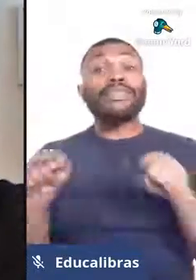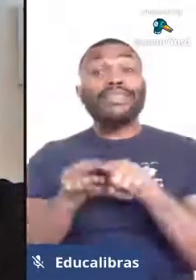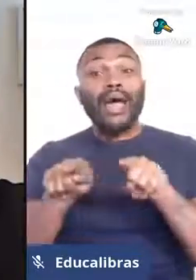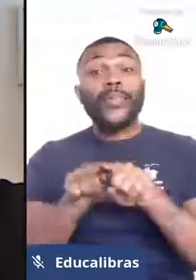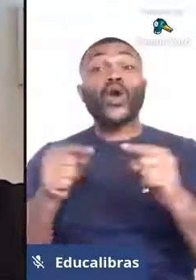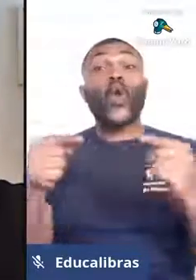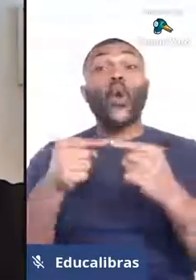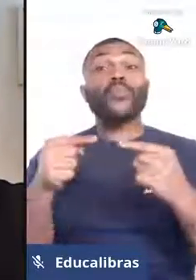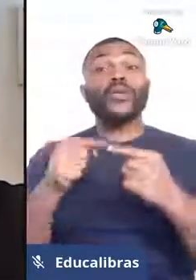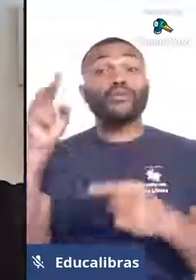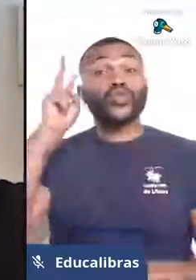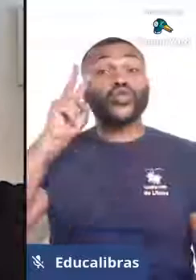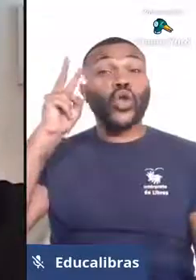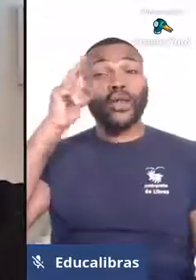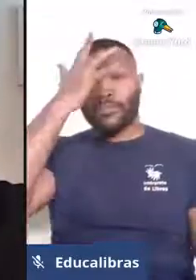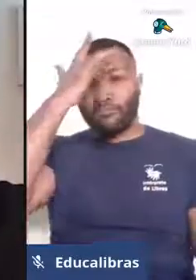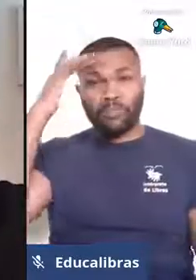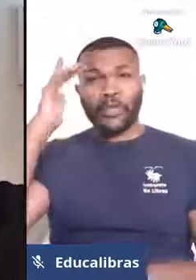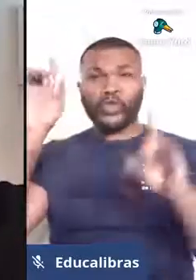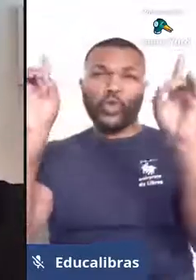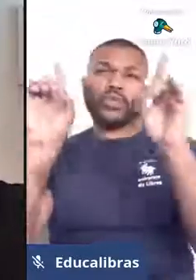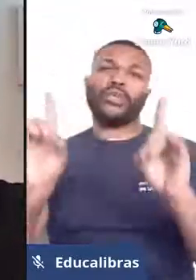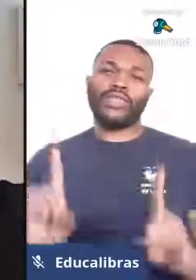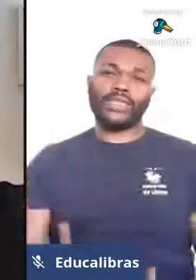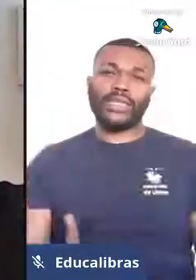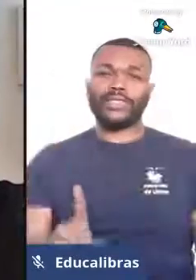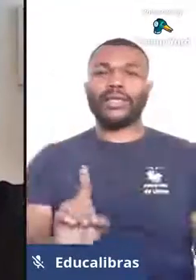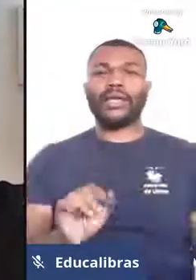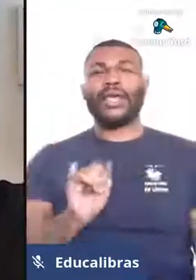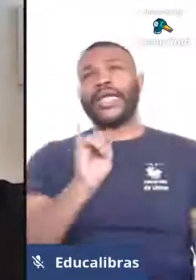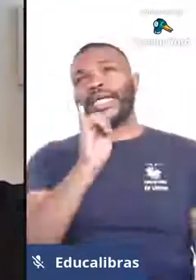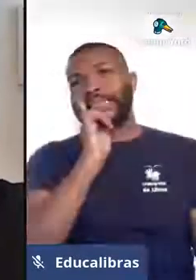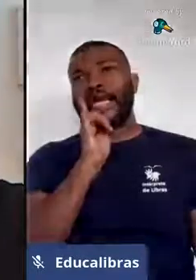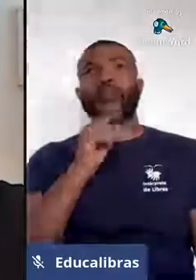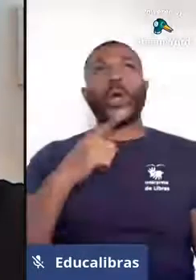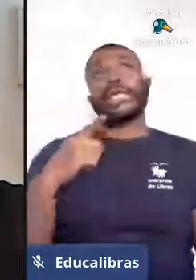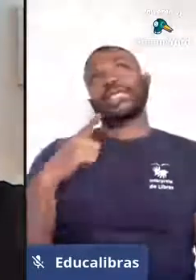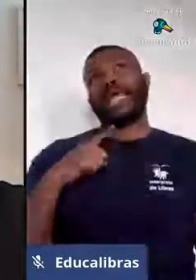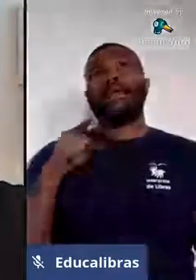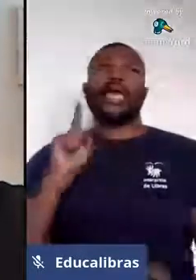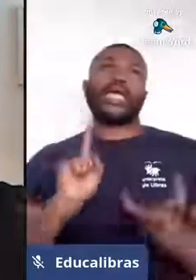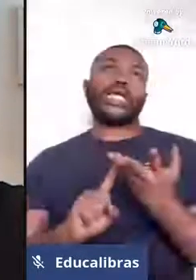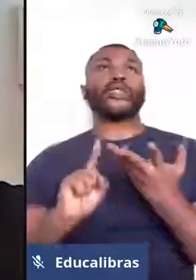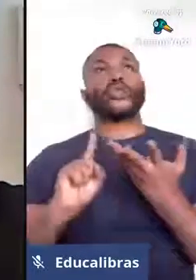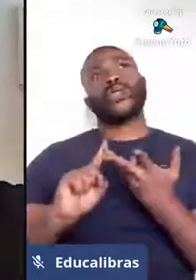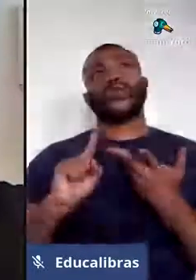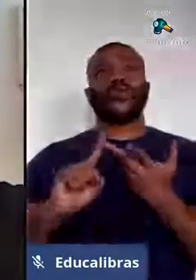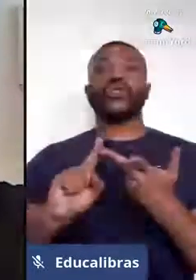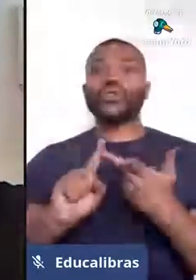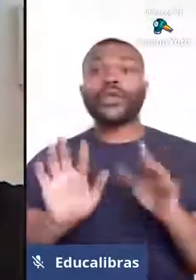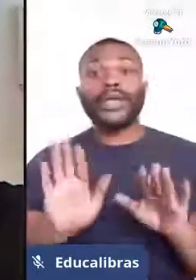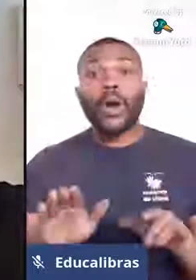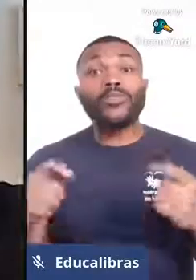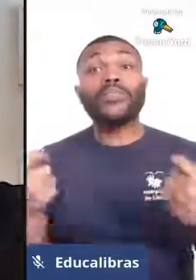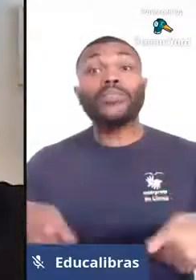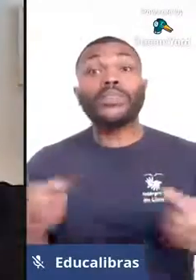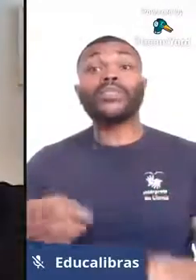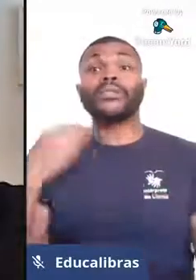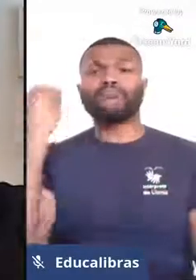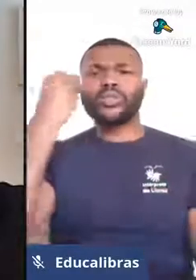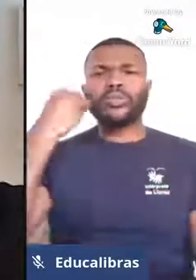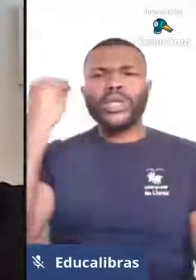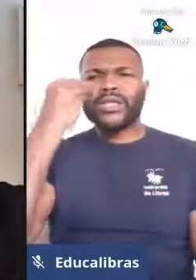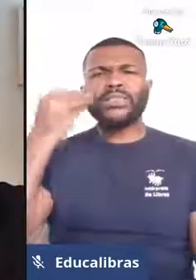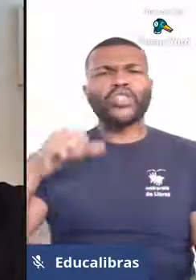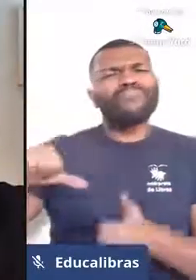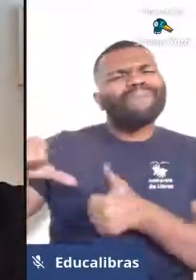é simplesmente ticar os quadradinhos. Temos isso. Não, é uma experiência transformadora para todo mundo. Eu